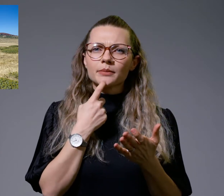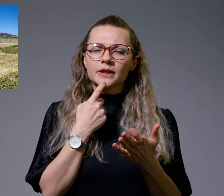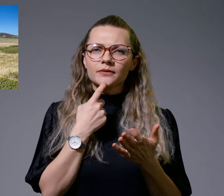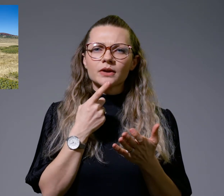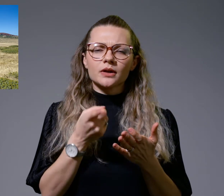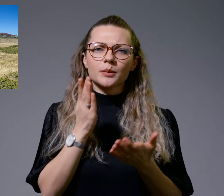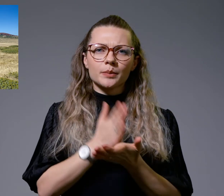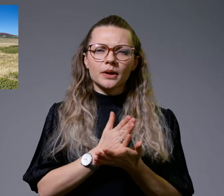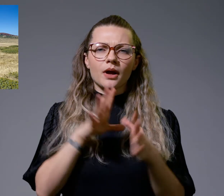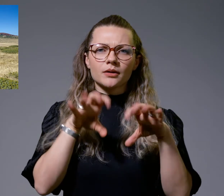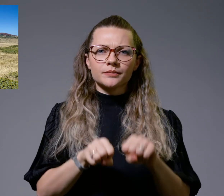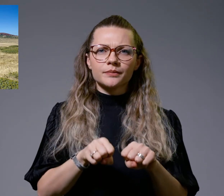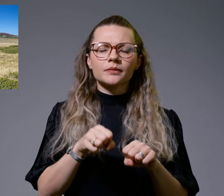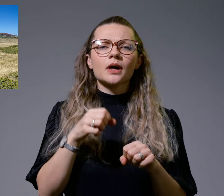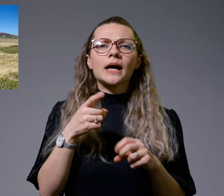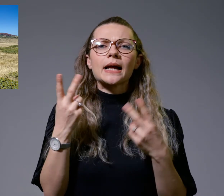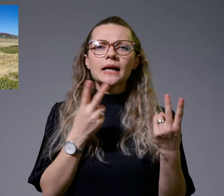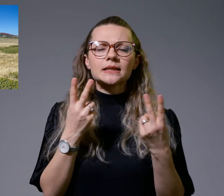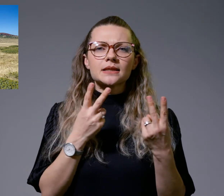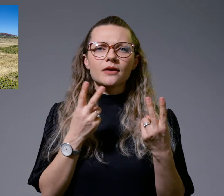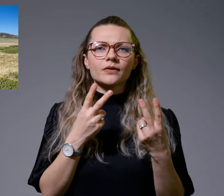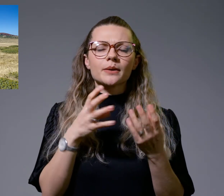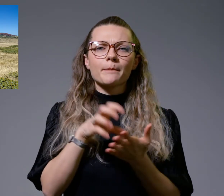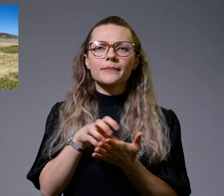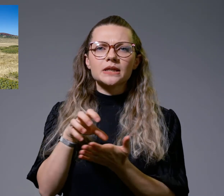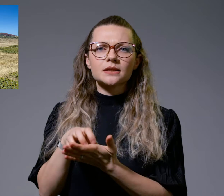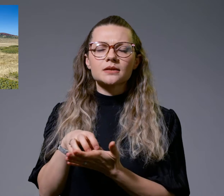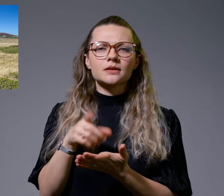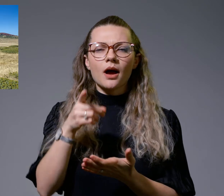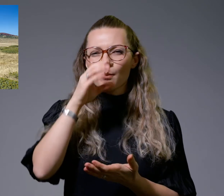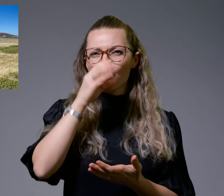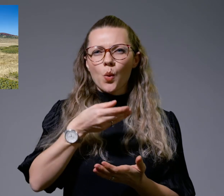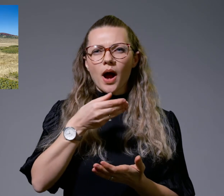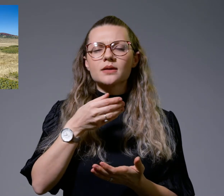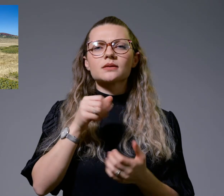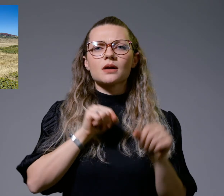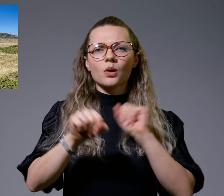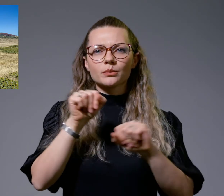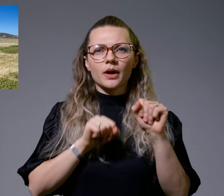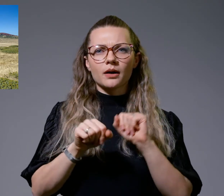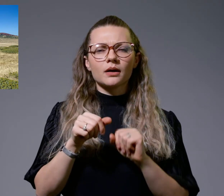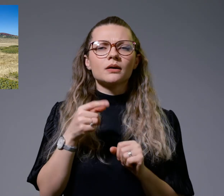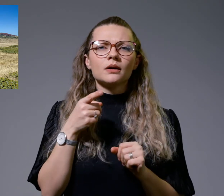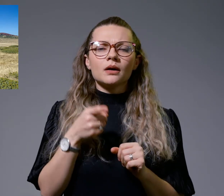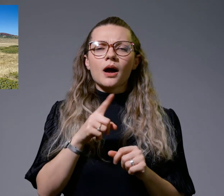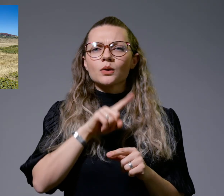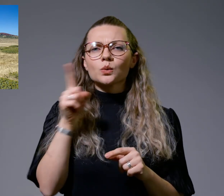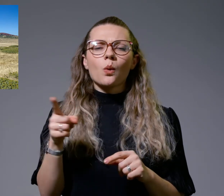биле заземени и резервните позиции на бугарската одбрана и до крајот на денот